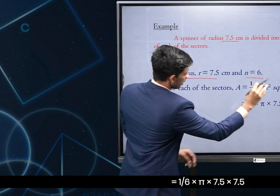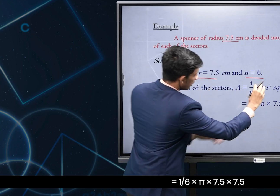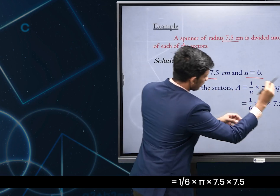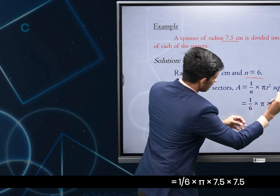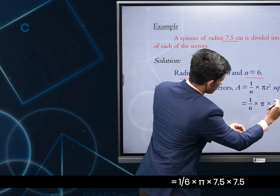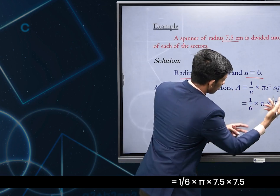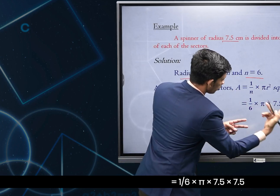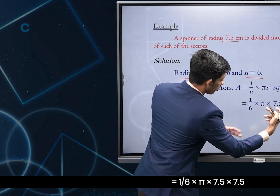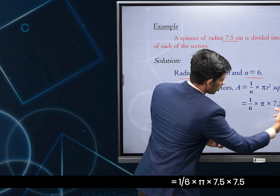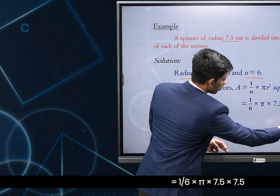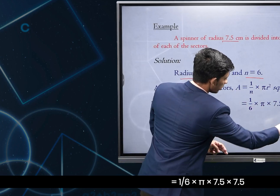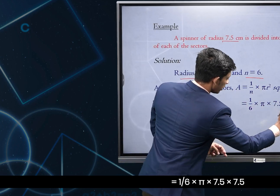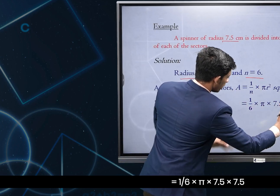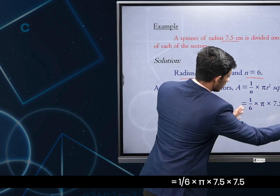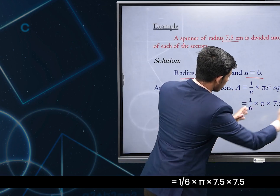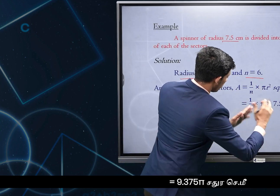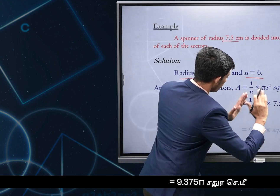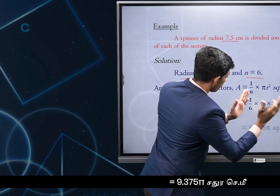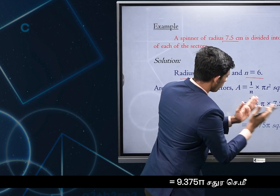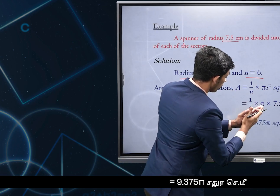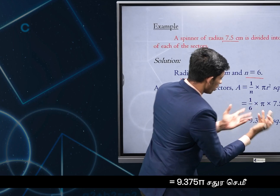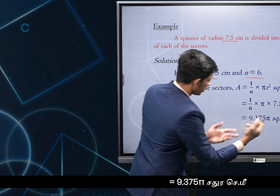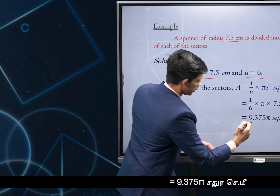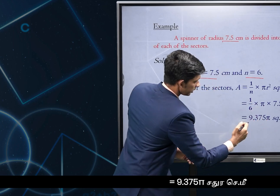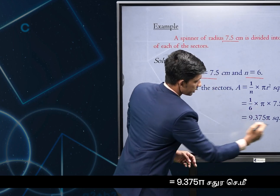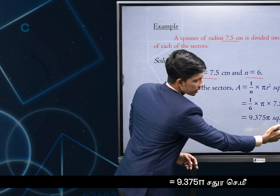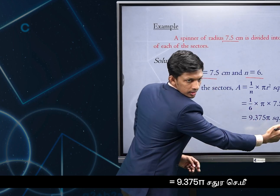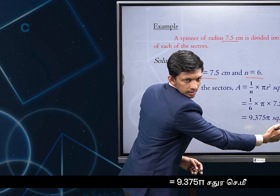பெருக்கல் 7.5. ஈடு 9.